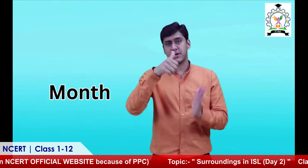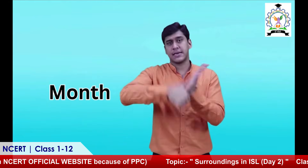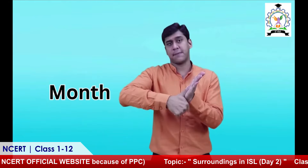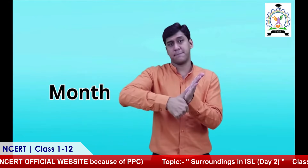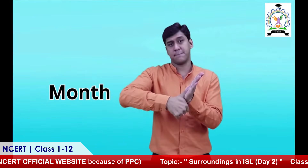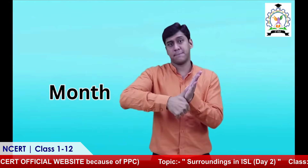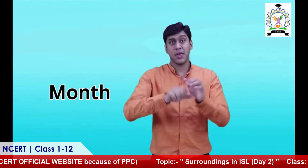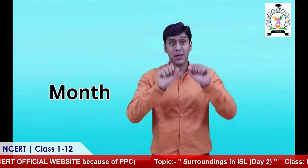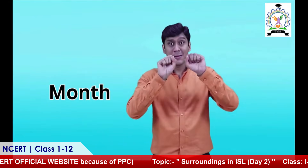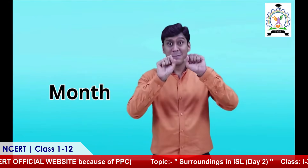15 महीने।